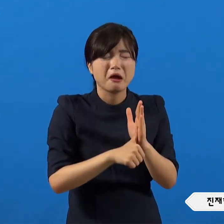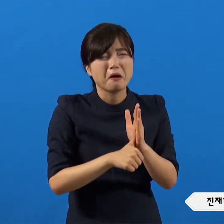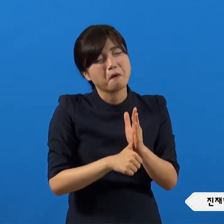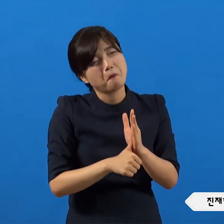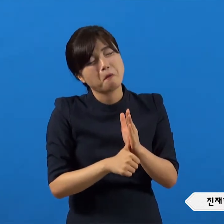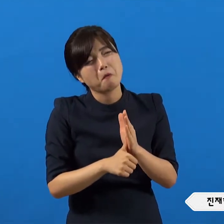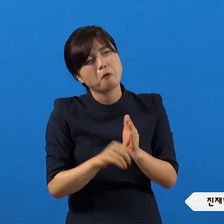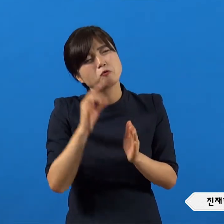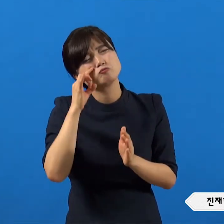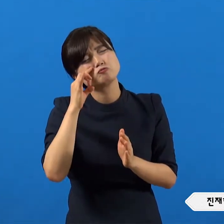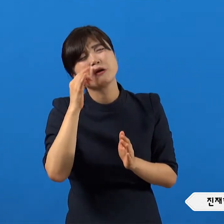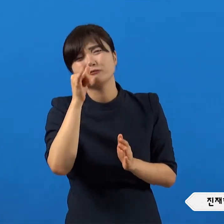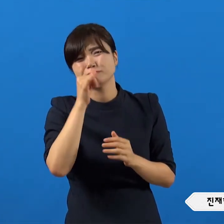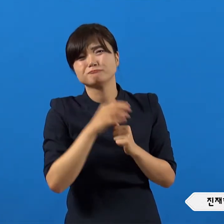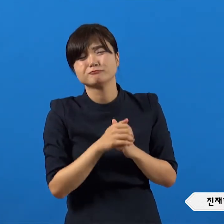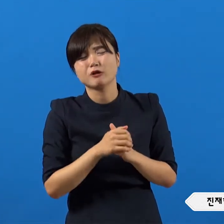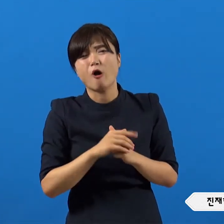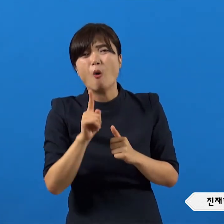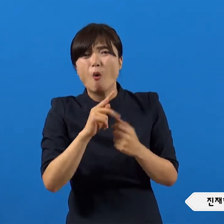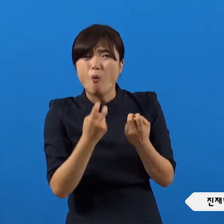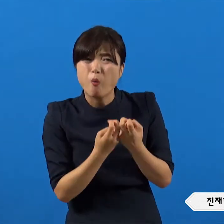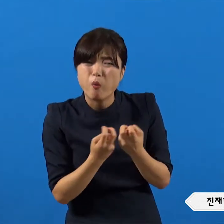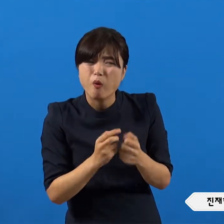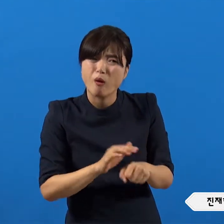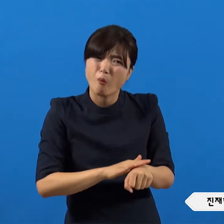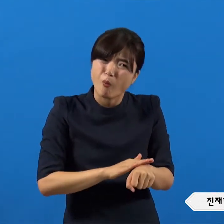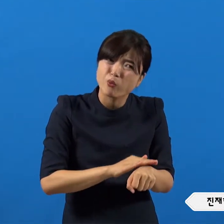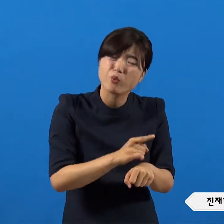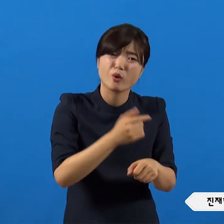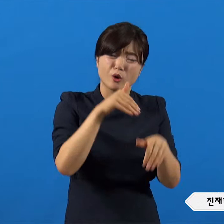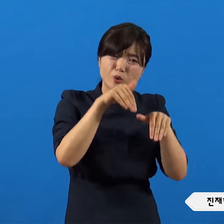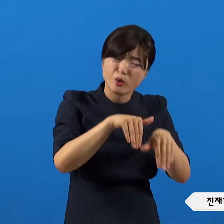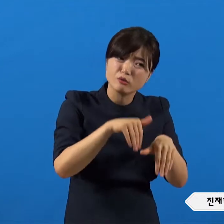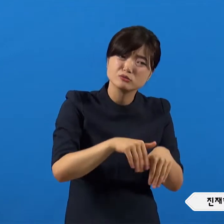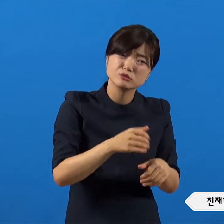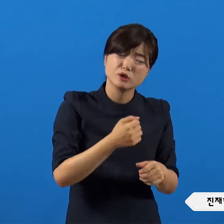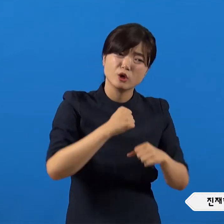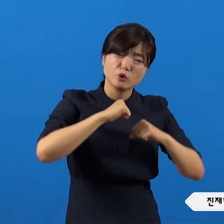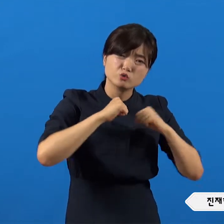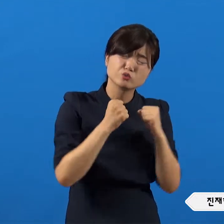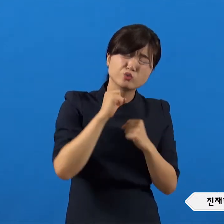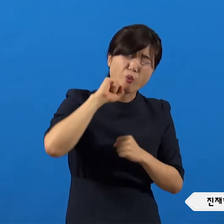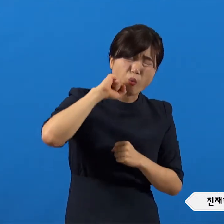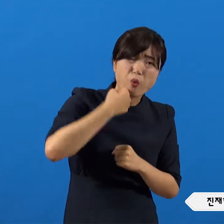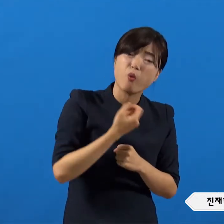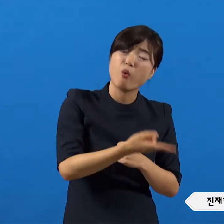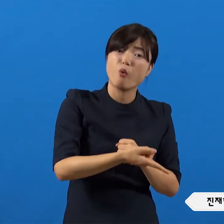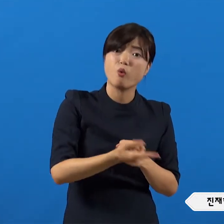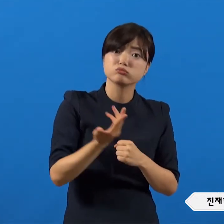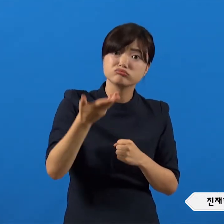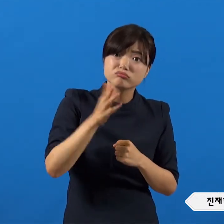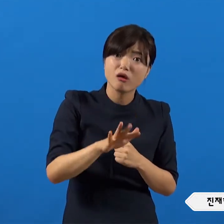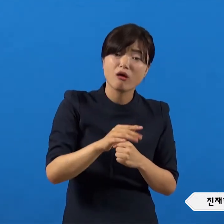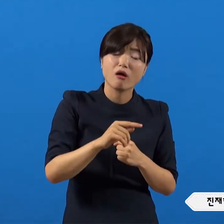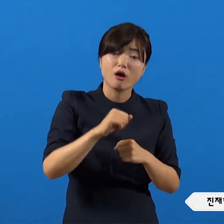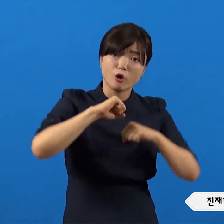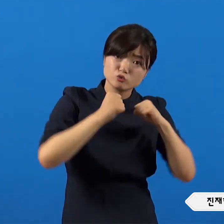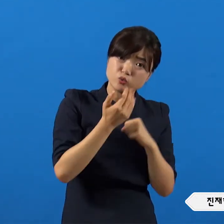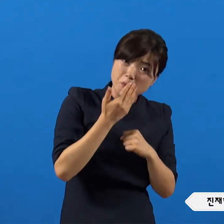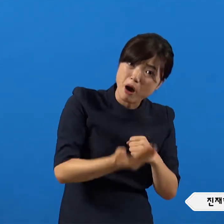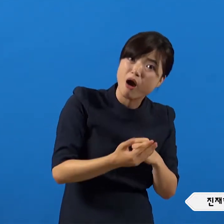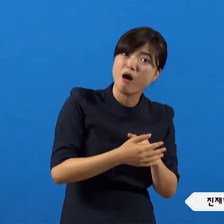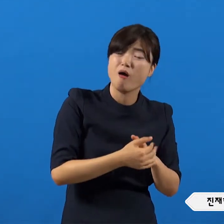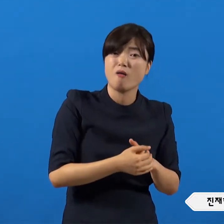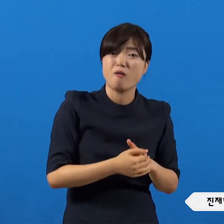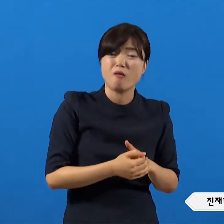질문을 던져보았습니다. 아니, 어떻게 하인들이 순종하기 어려운 이럴 때에 이렇게